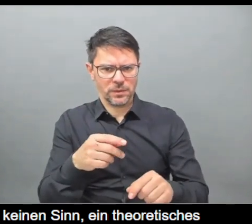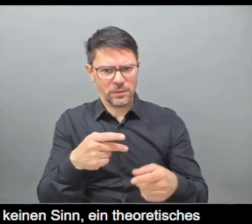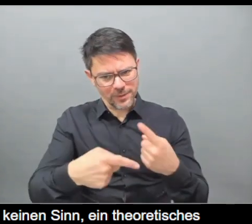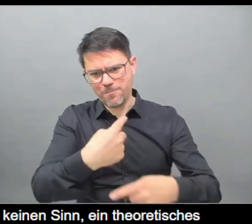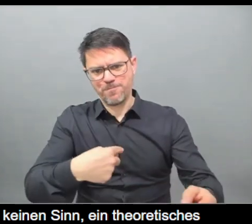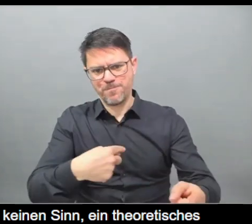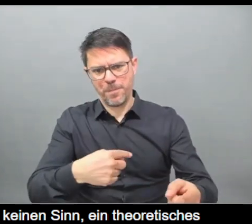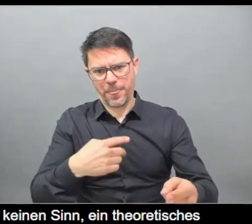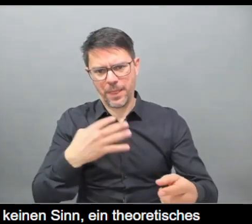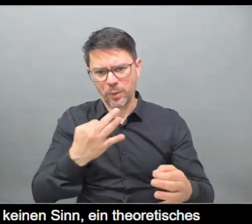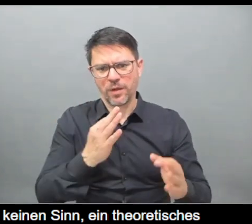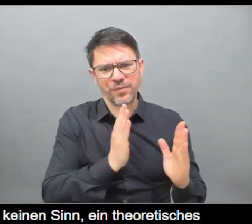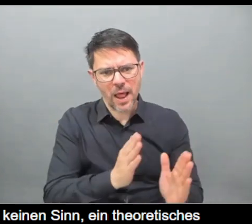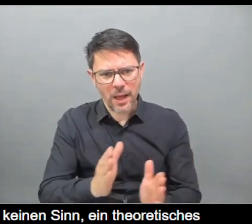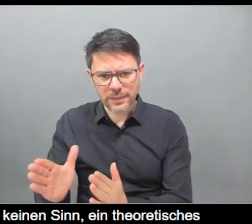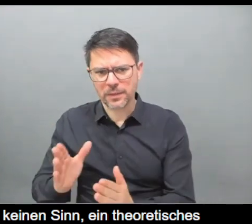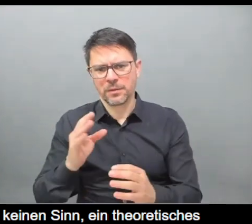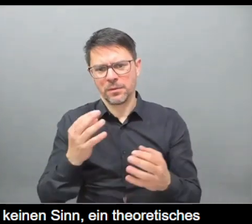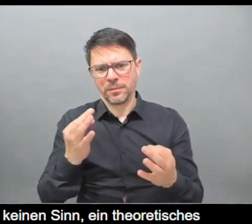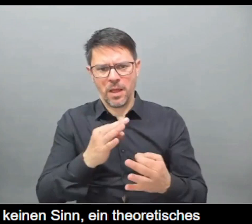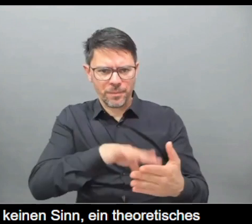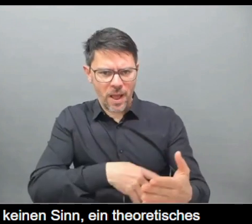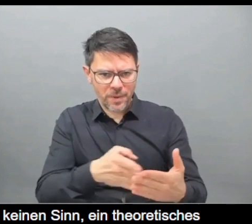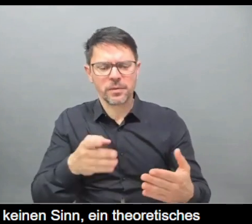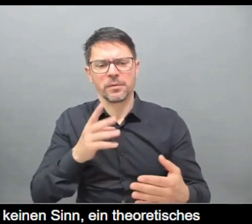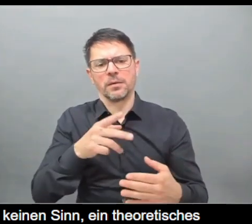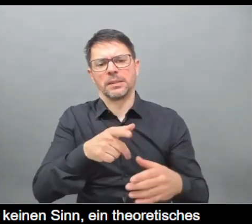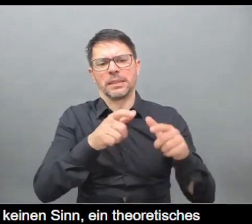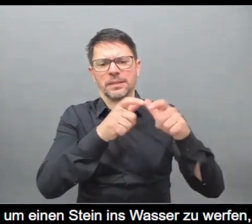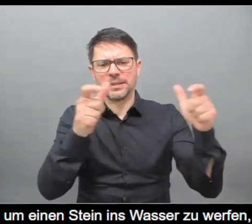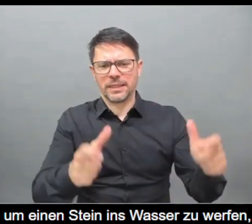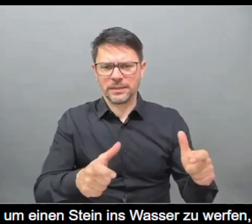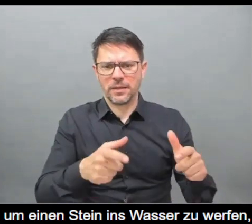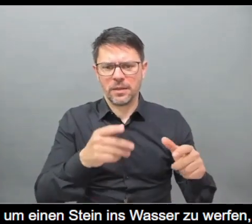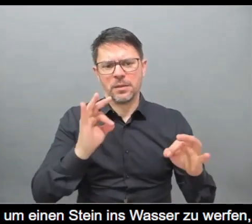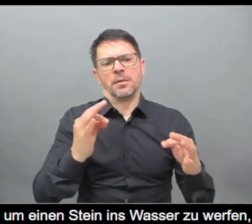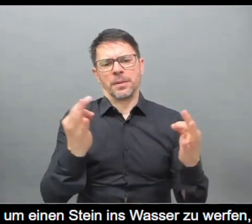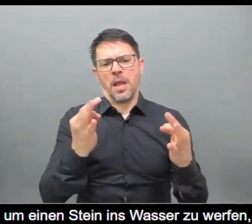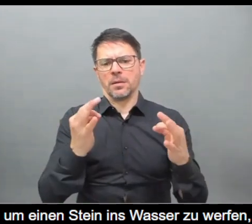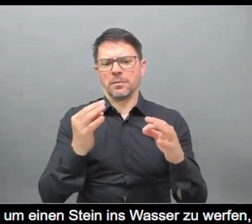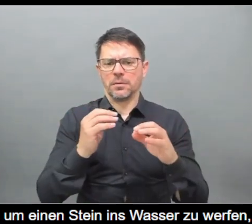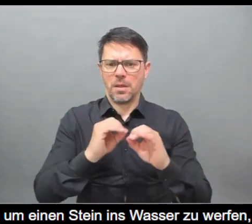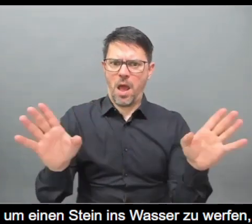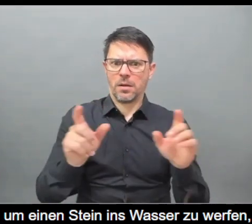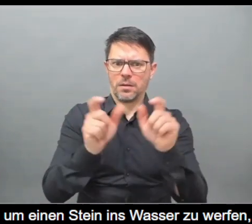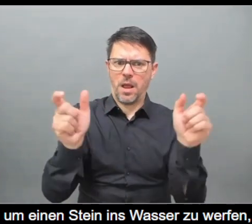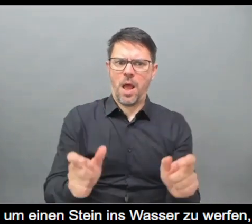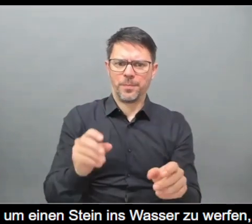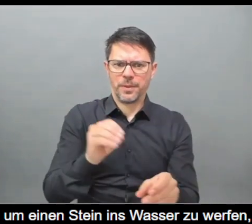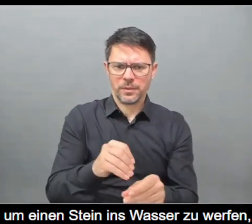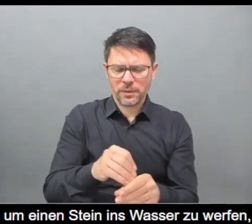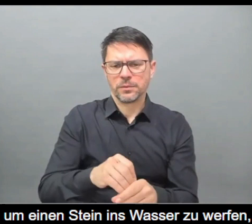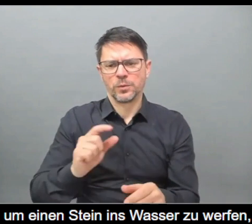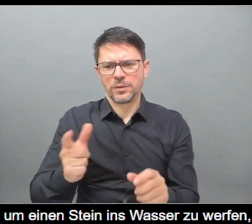Das ist der zweite Punkt. Und der dritte Punkt, ich glaube, man muss sich einen realistischen Zeitraum vornehmen, um so einen Prozess